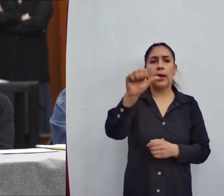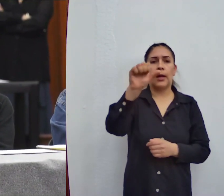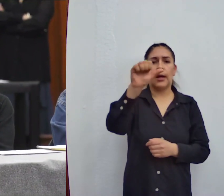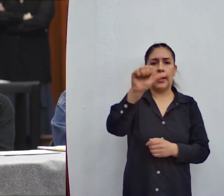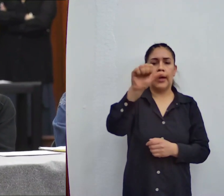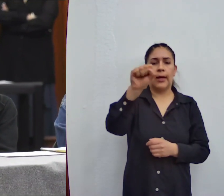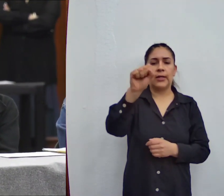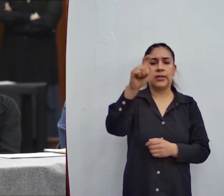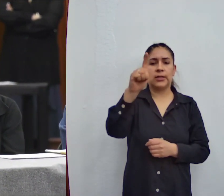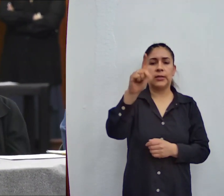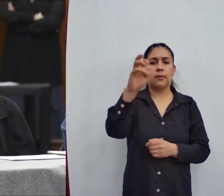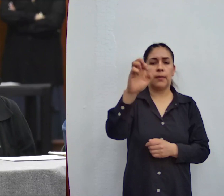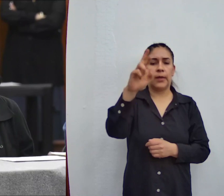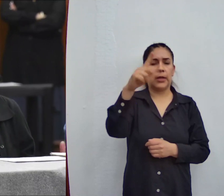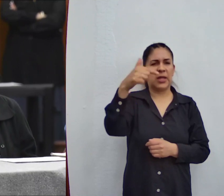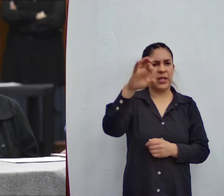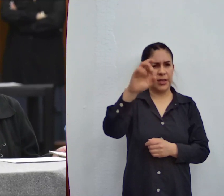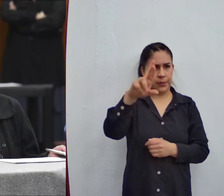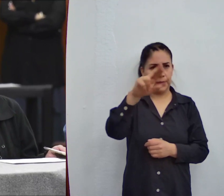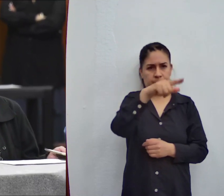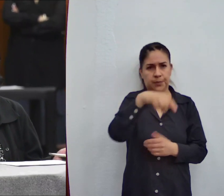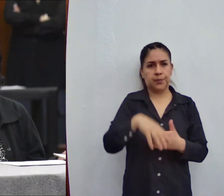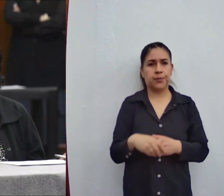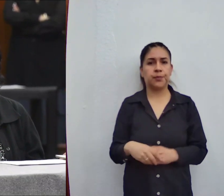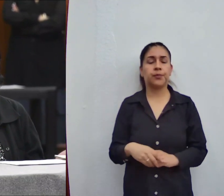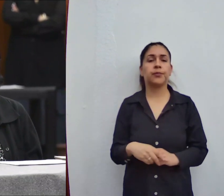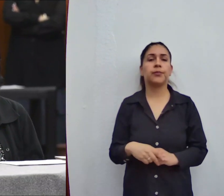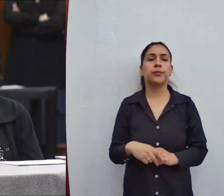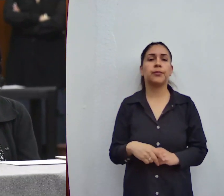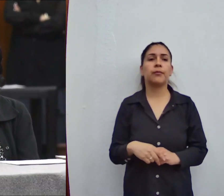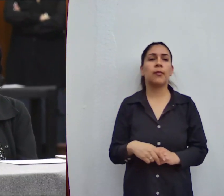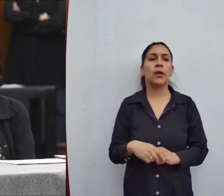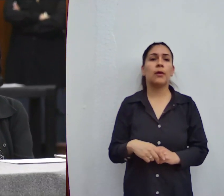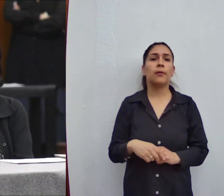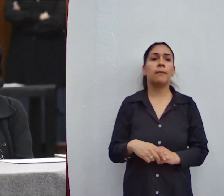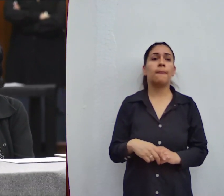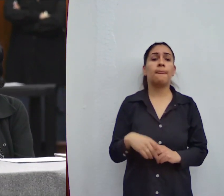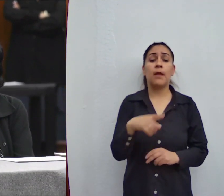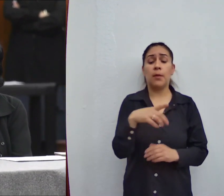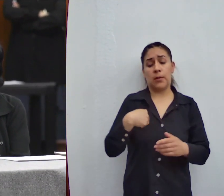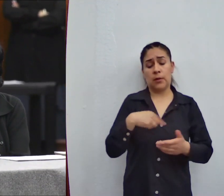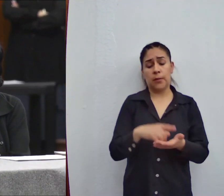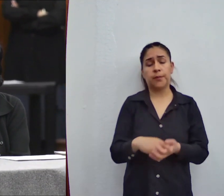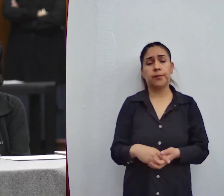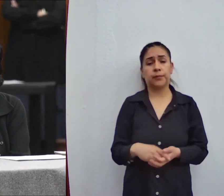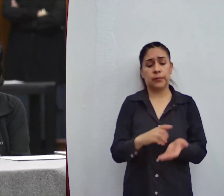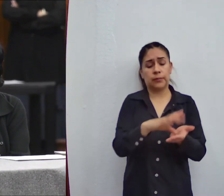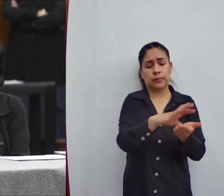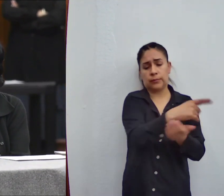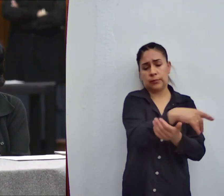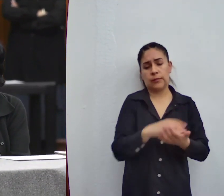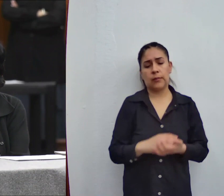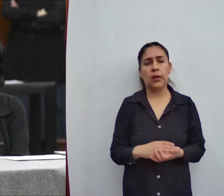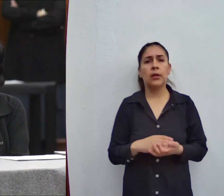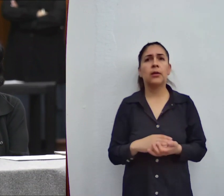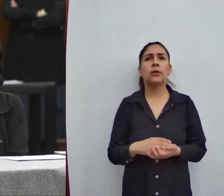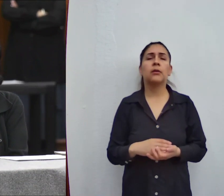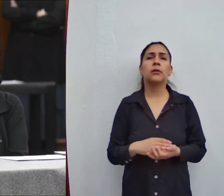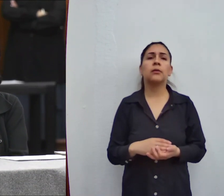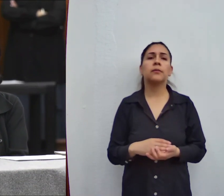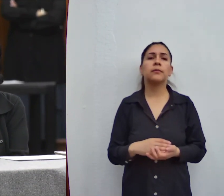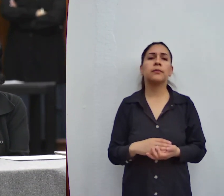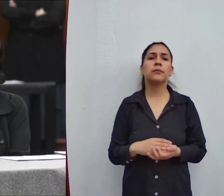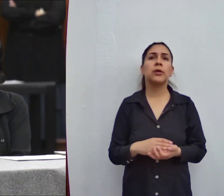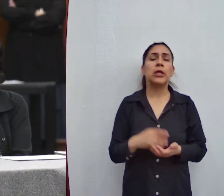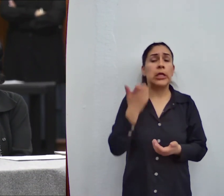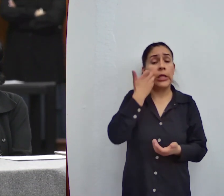yo quisiera que la ley, la que ahorita está analizando el aspecto médico, sí propusiera o sí